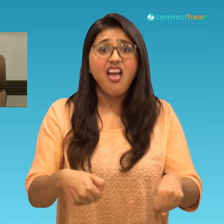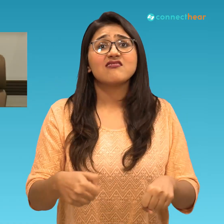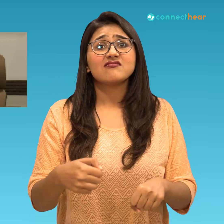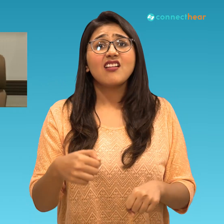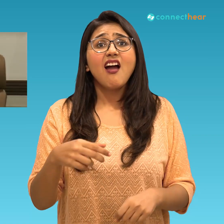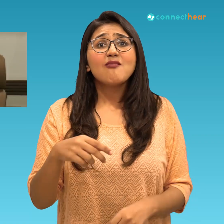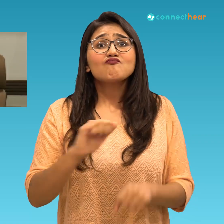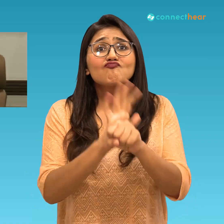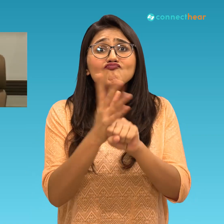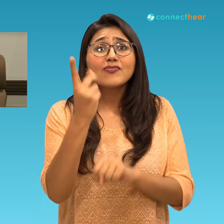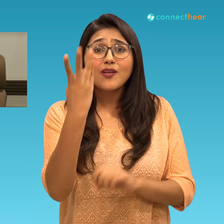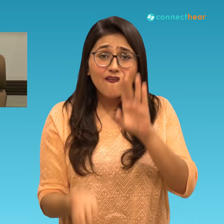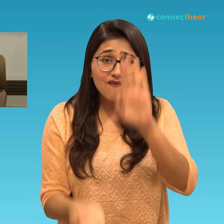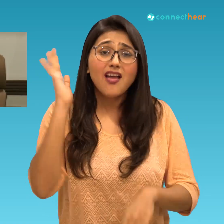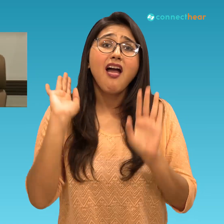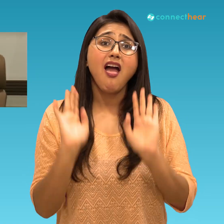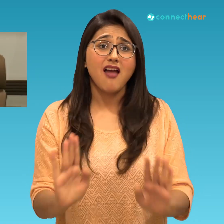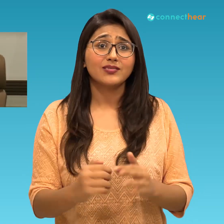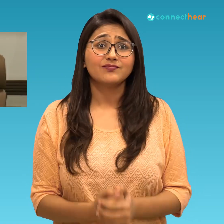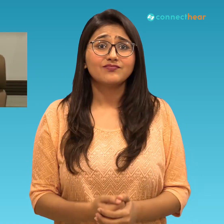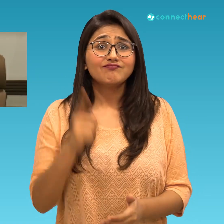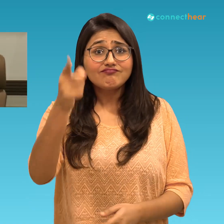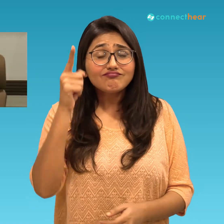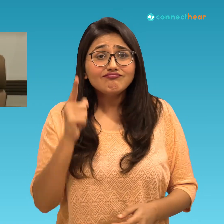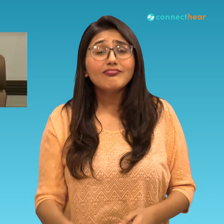ہیں۔ آج کے دن میں